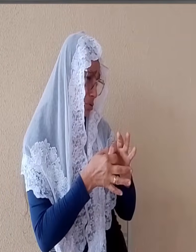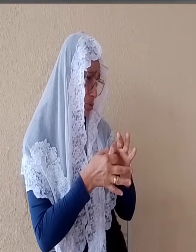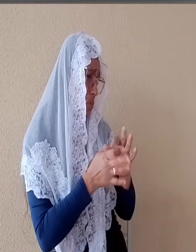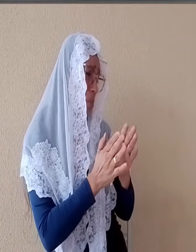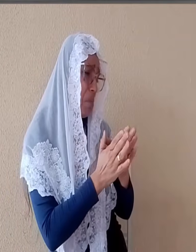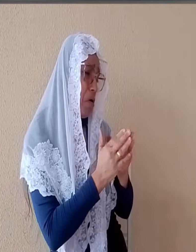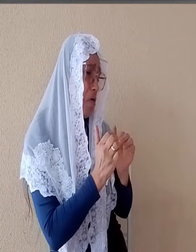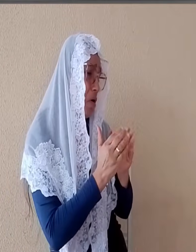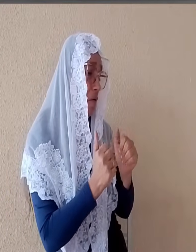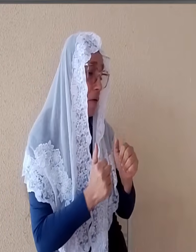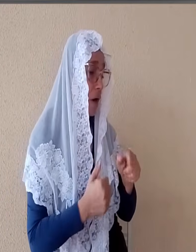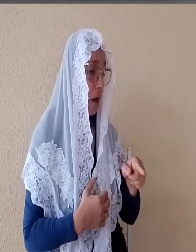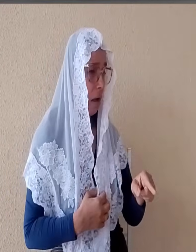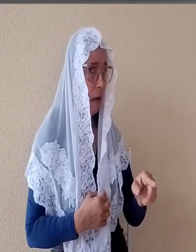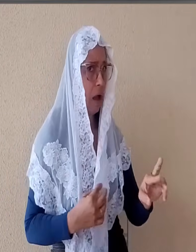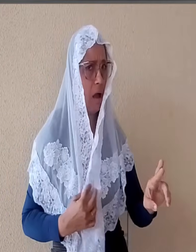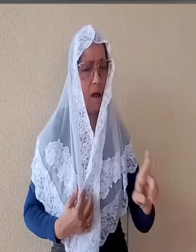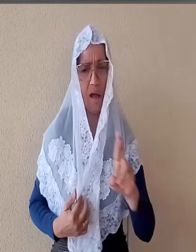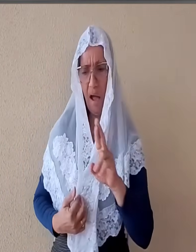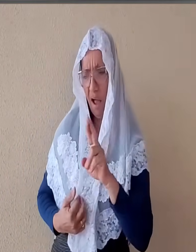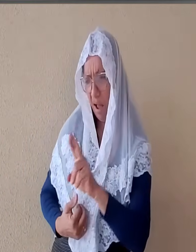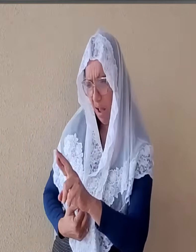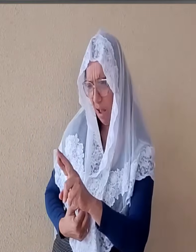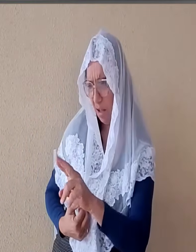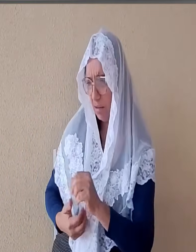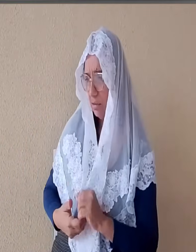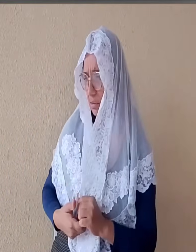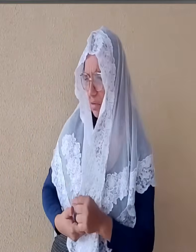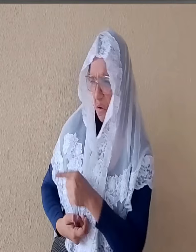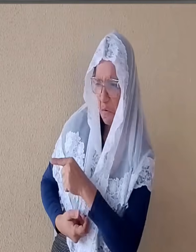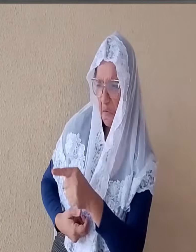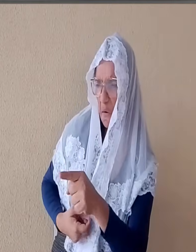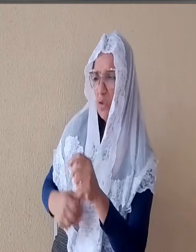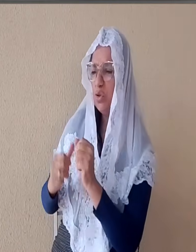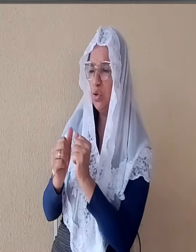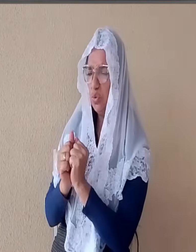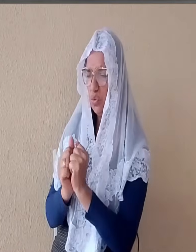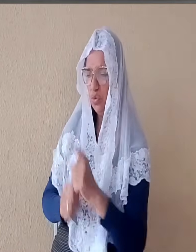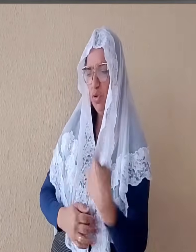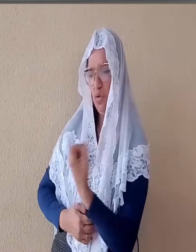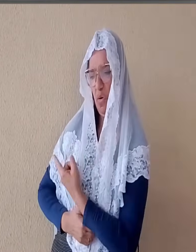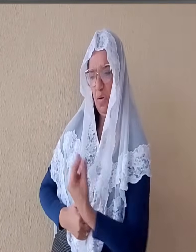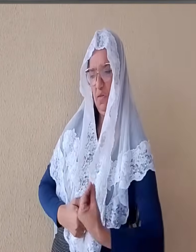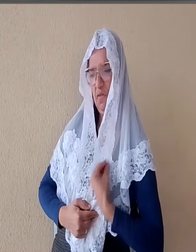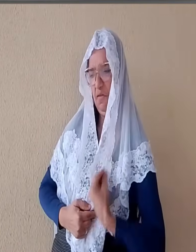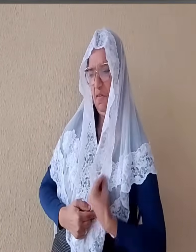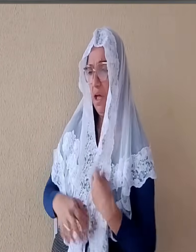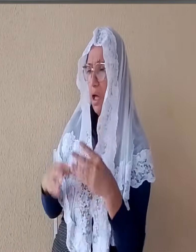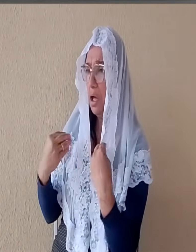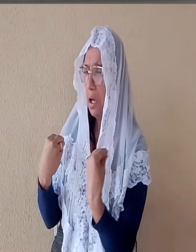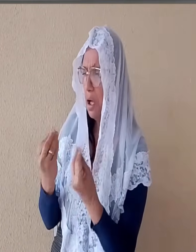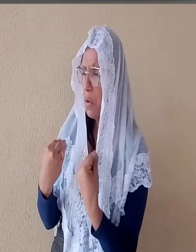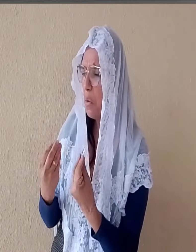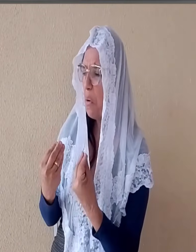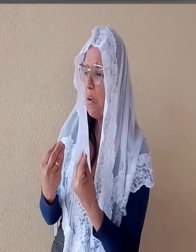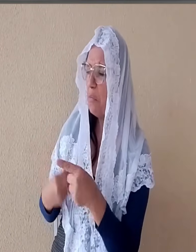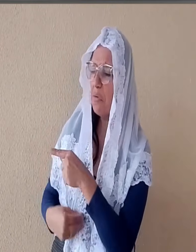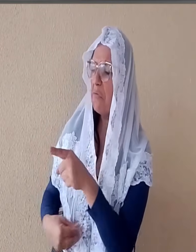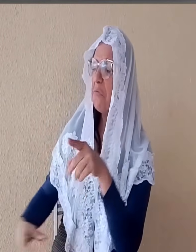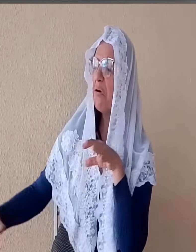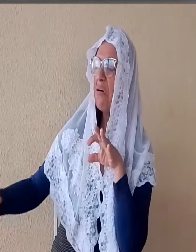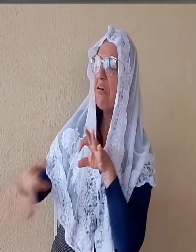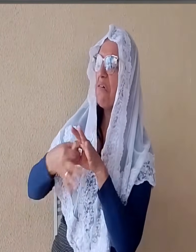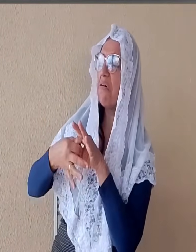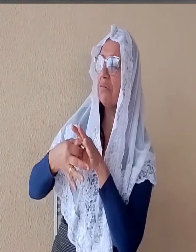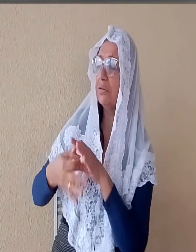porventura habitais no meio de nós? Como, pois, faremos concerto convosco? Então disseram a Josué: